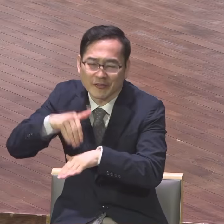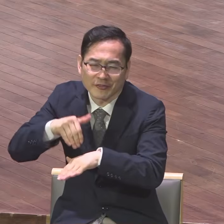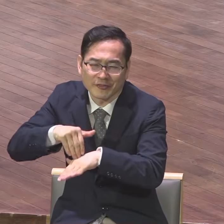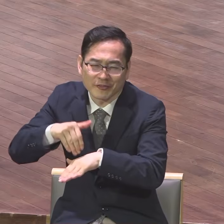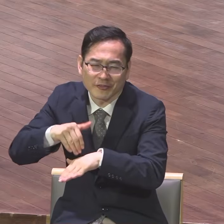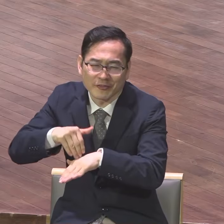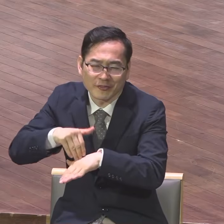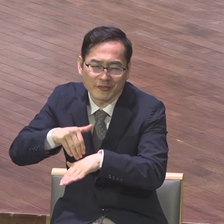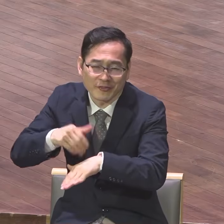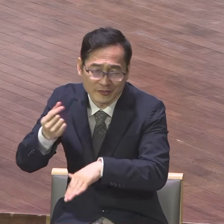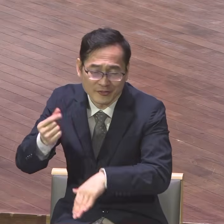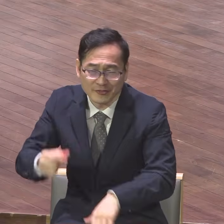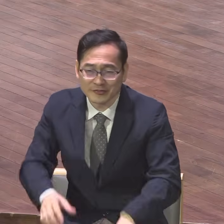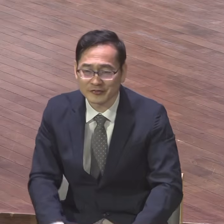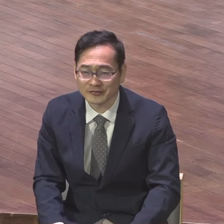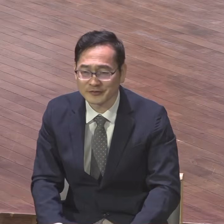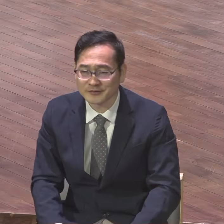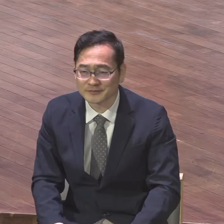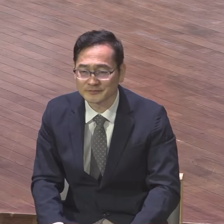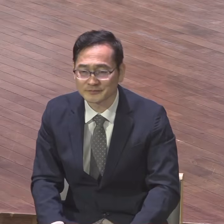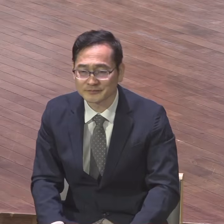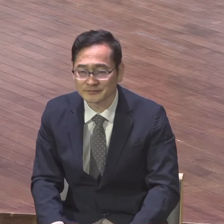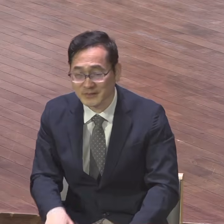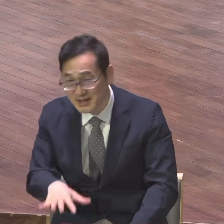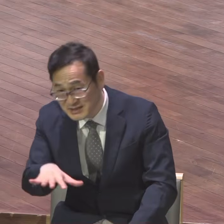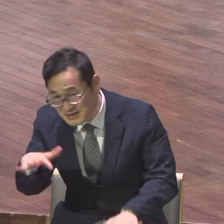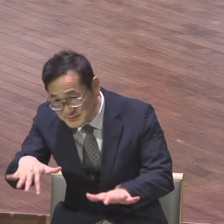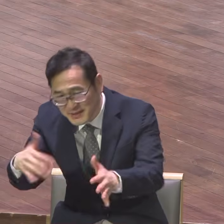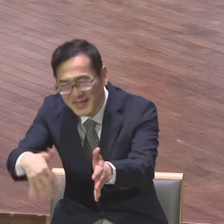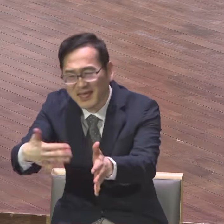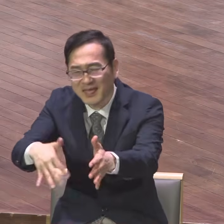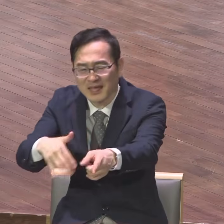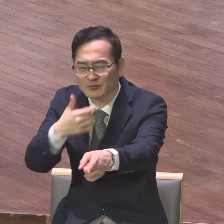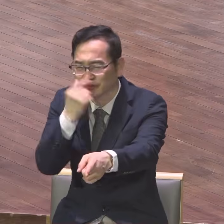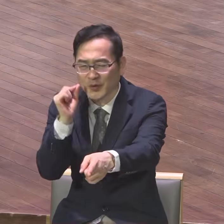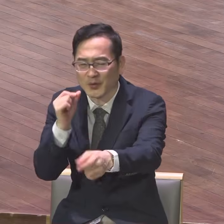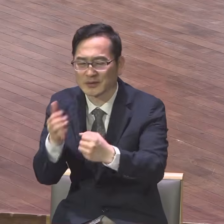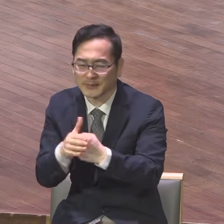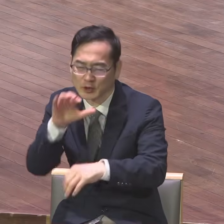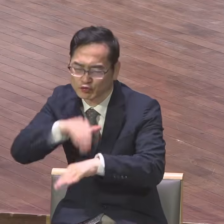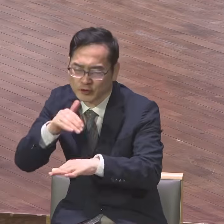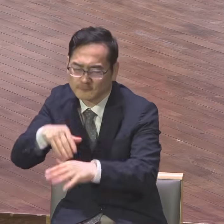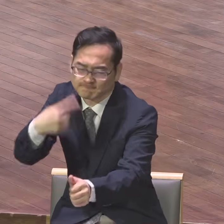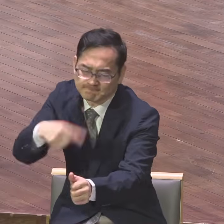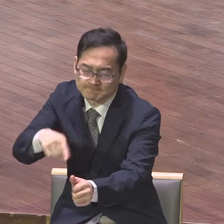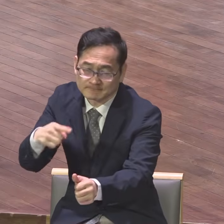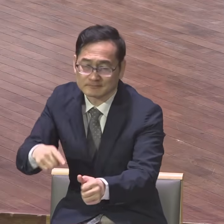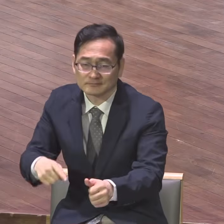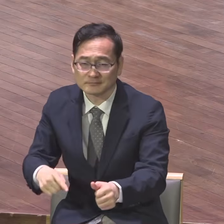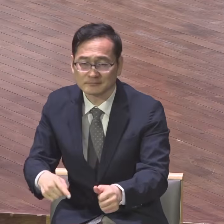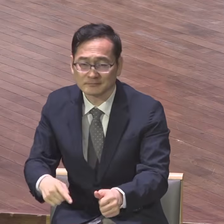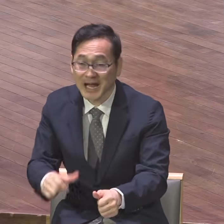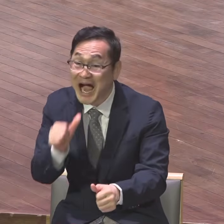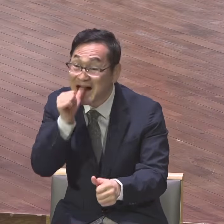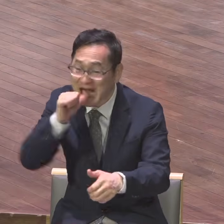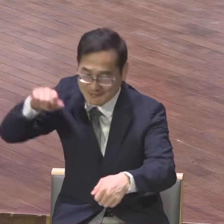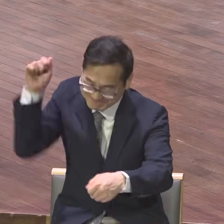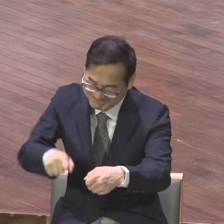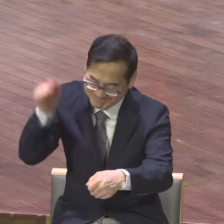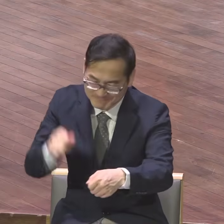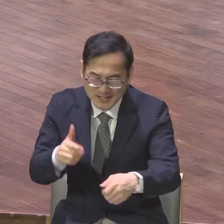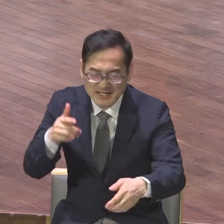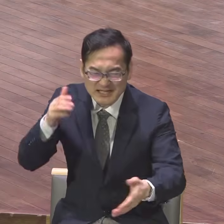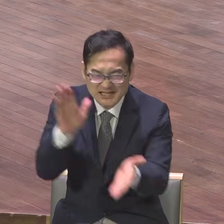바랍니다. 여러분을 변화시키기 이 상태로는 못 서니까 서기 위해서 하나님께서 두드리고 때리고